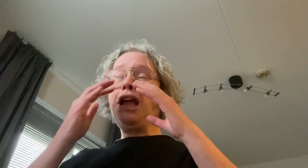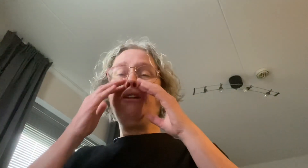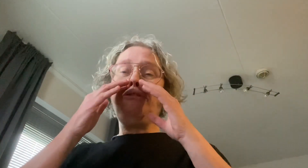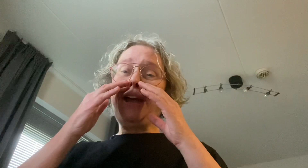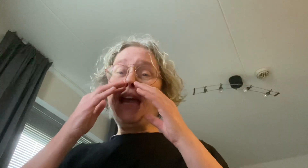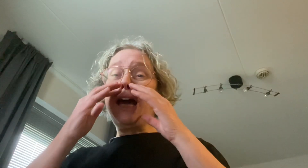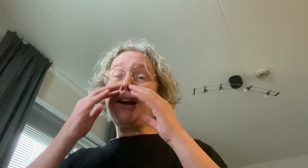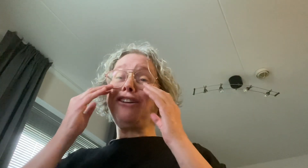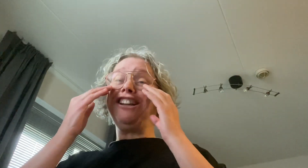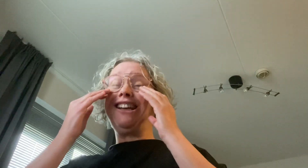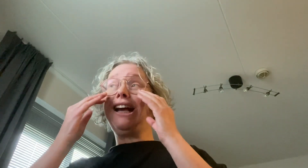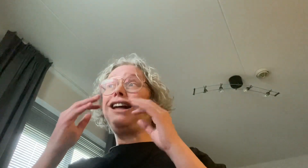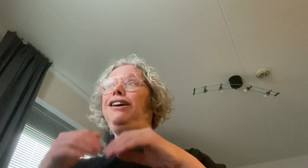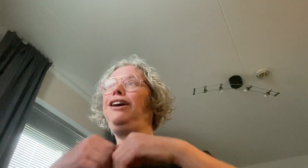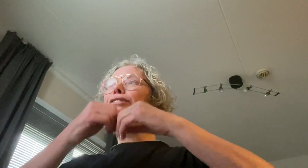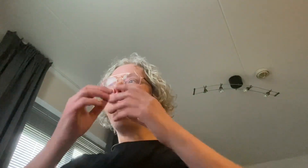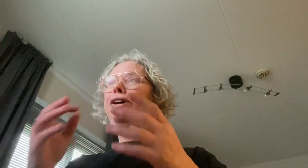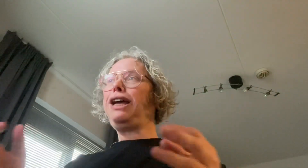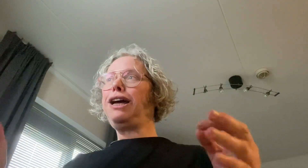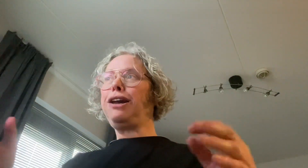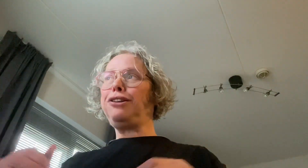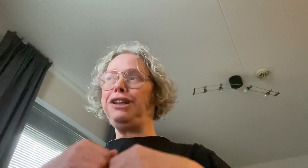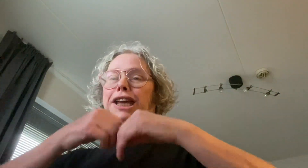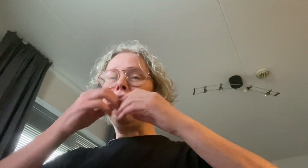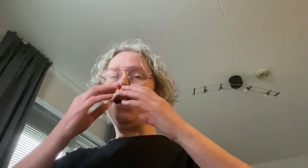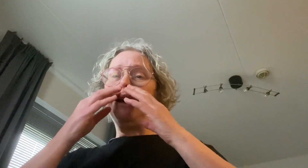oeh. Veronica. Veronica,